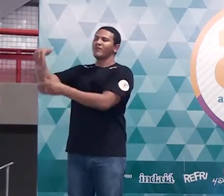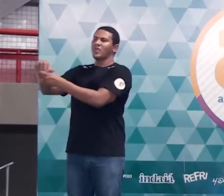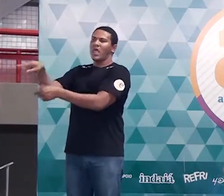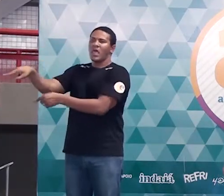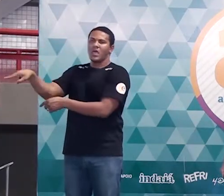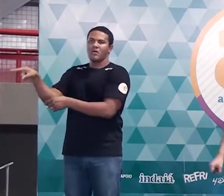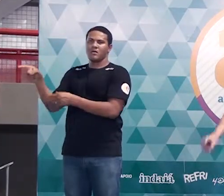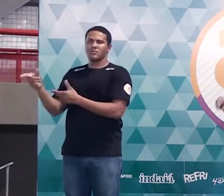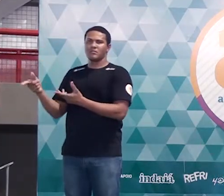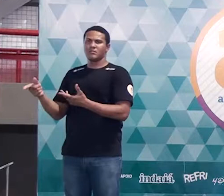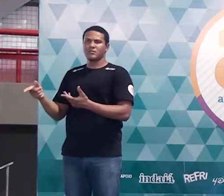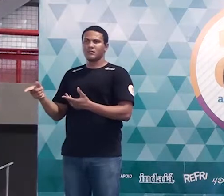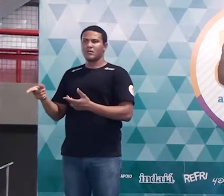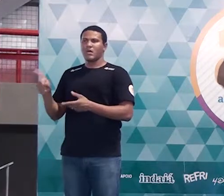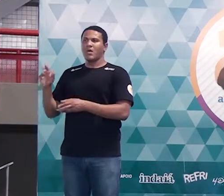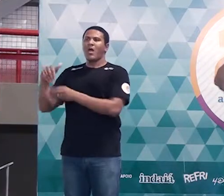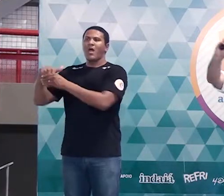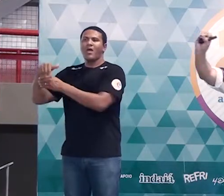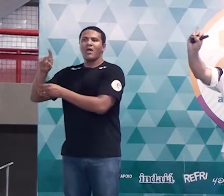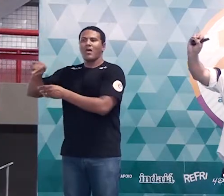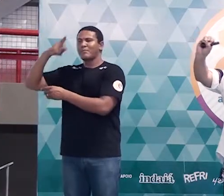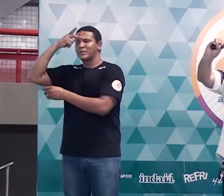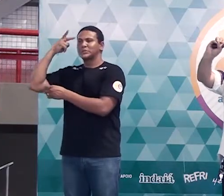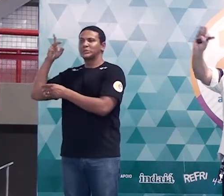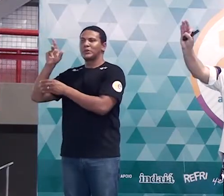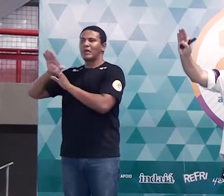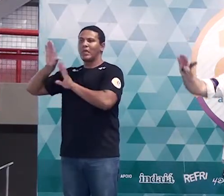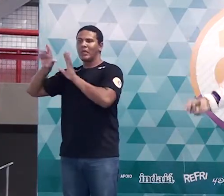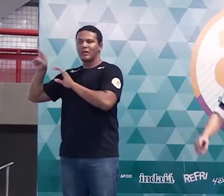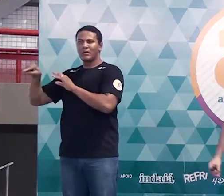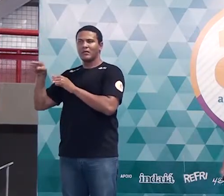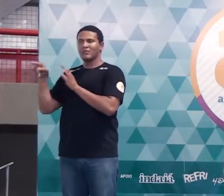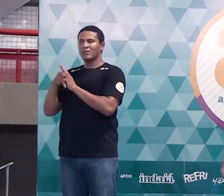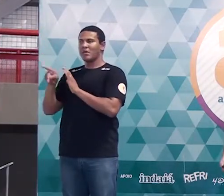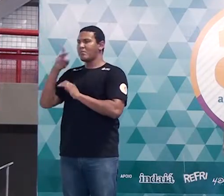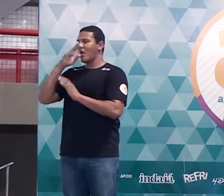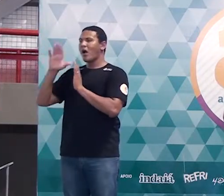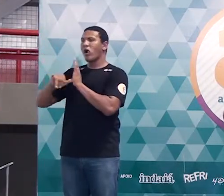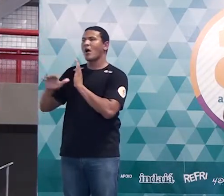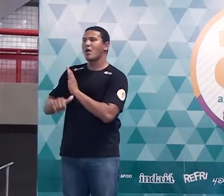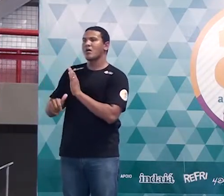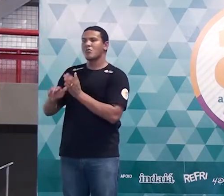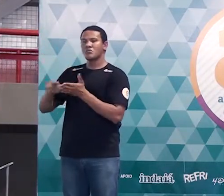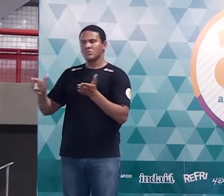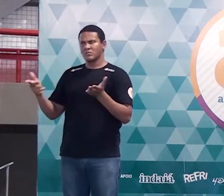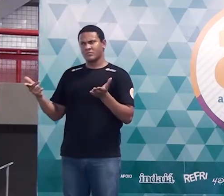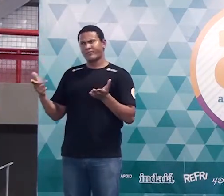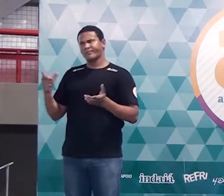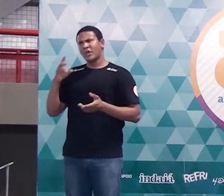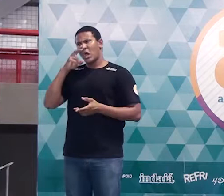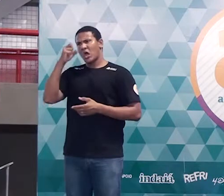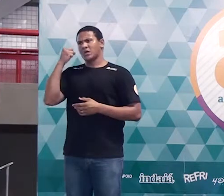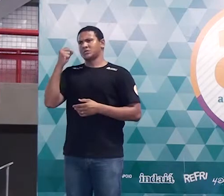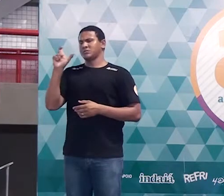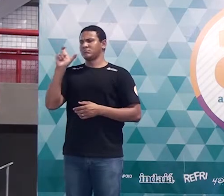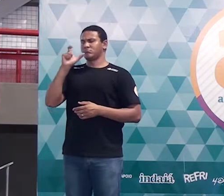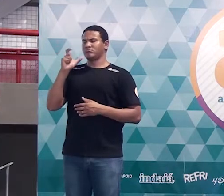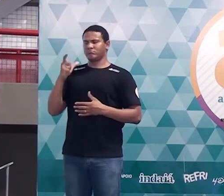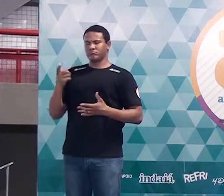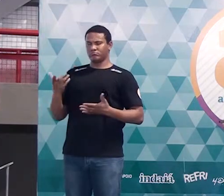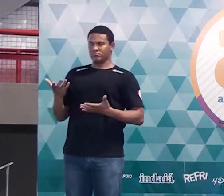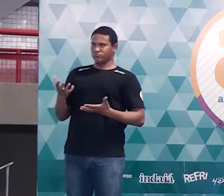tal. Os eleitores do cicrano são todos bandidos. Isso é muito forte. Você